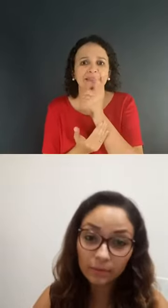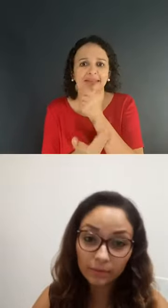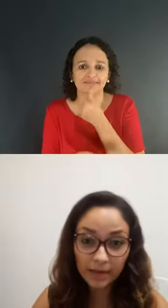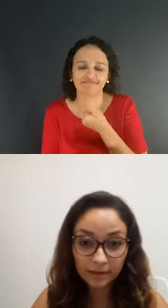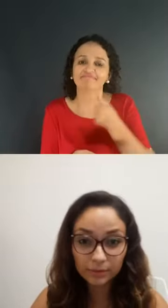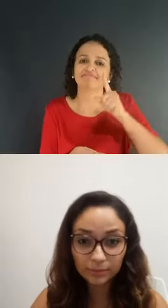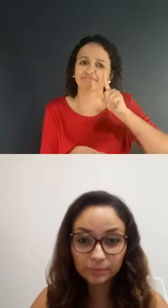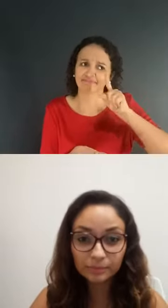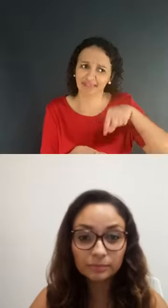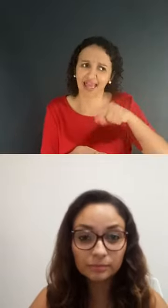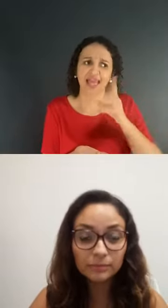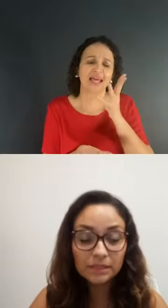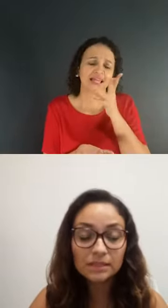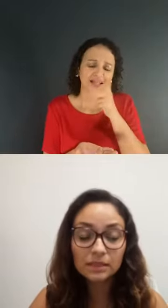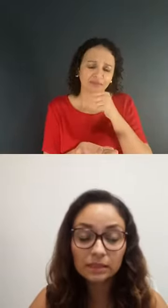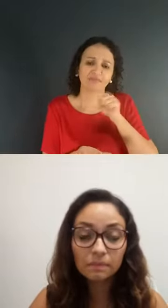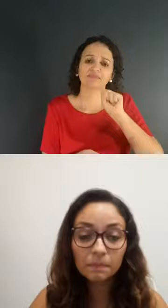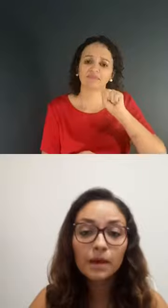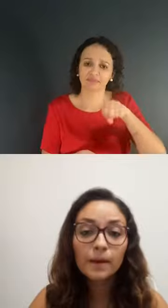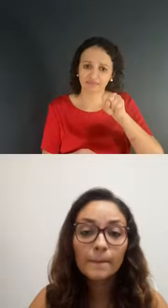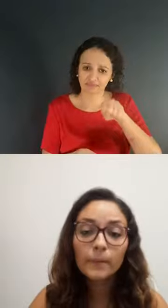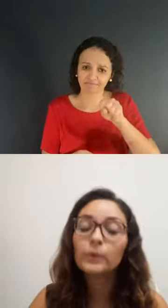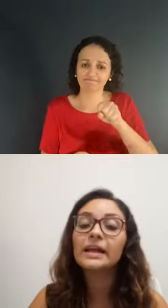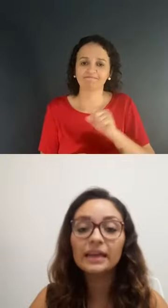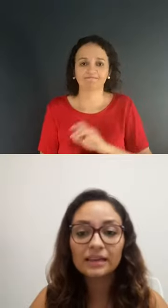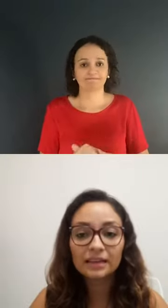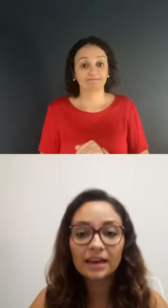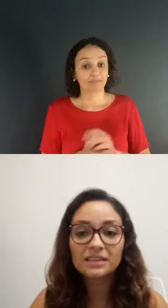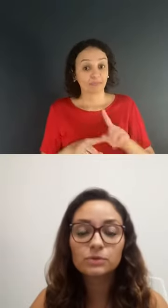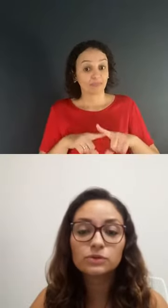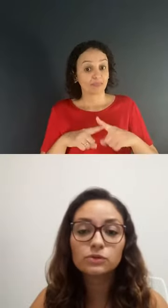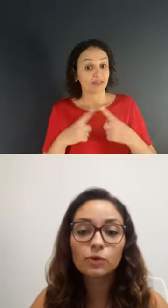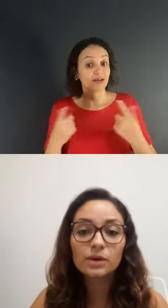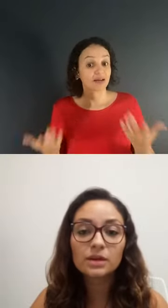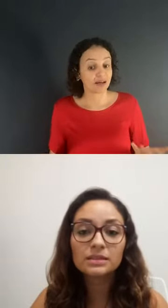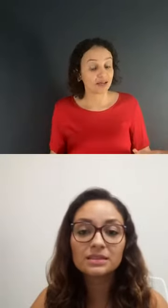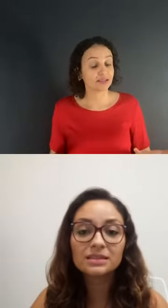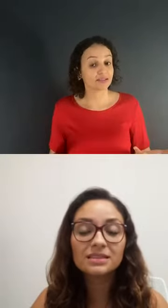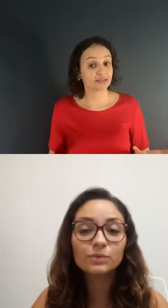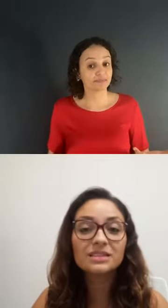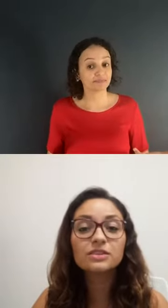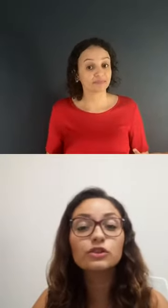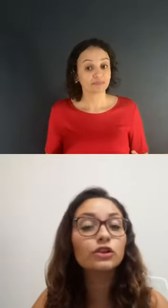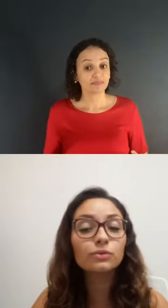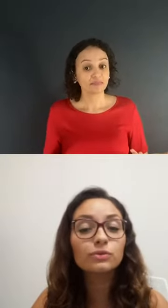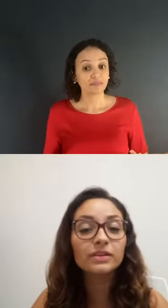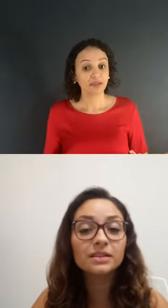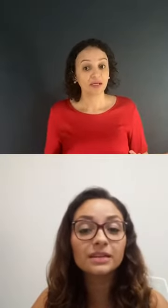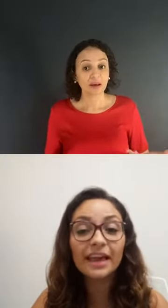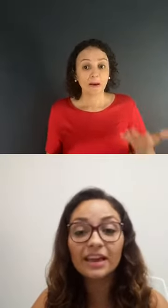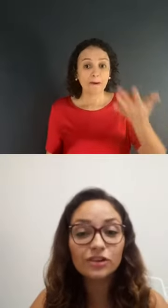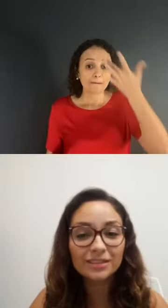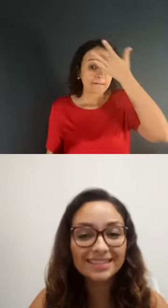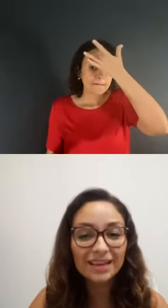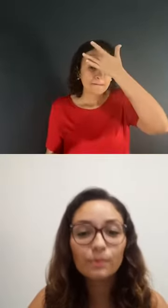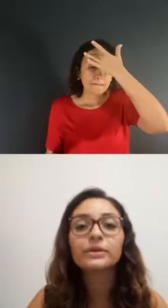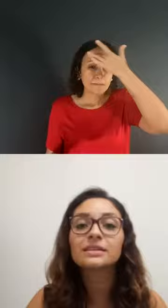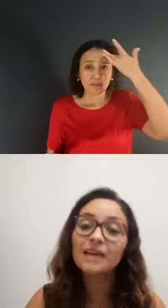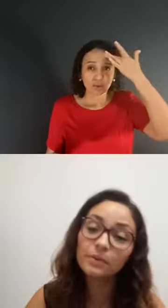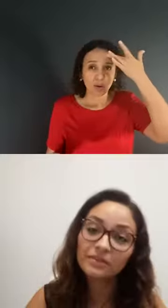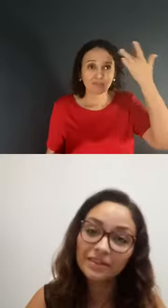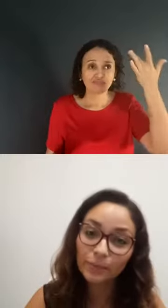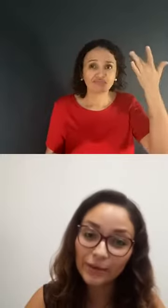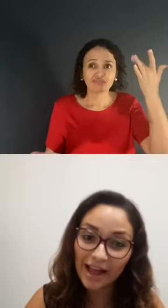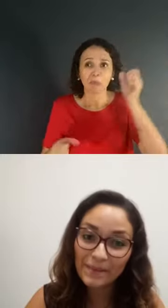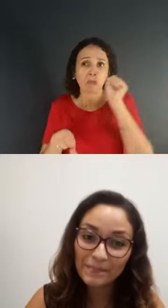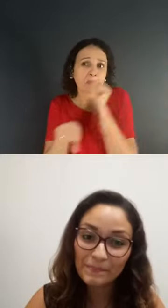processo demorado, sim, porém, as pessoas estão desistindo de fazer queixas porque